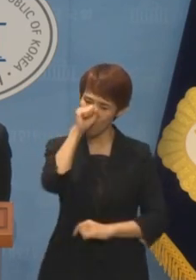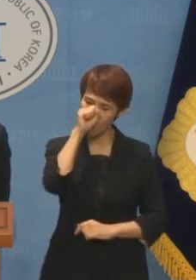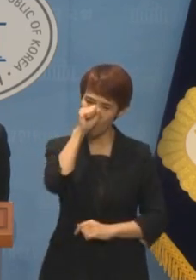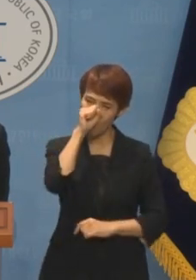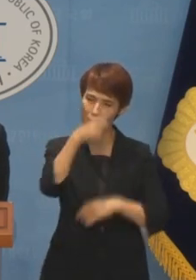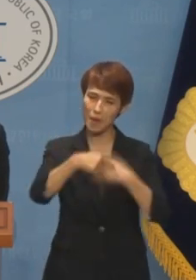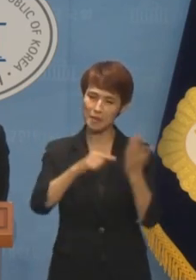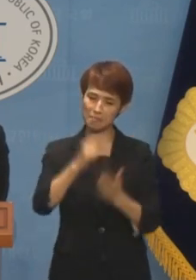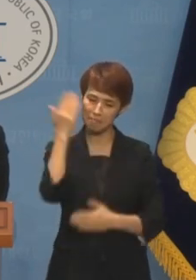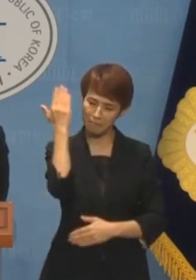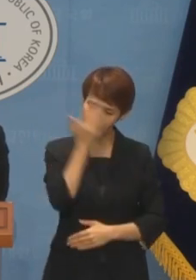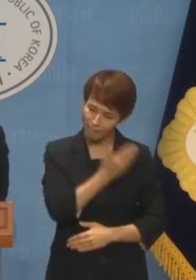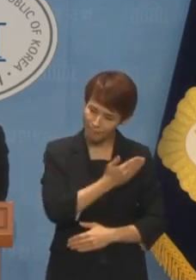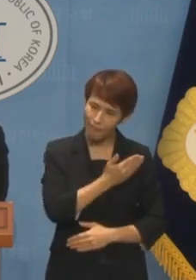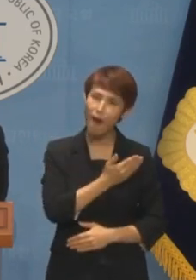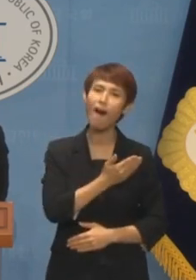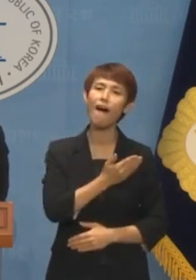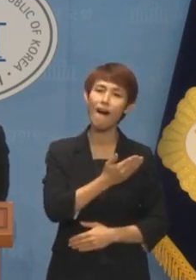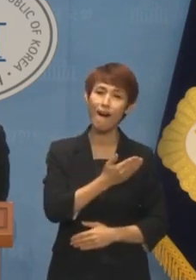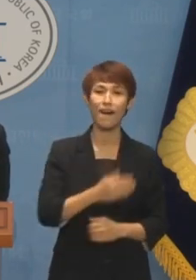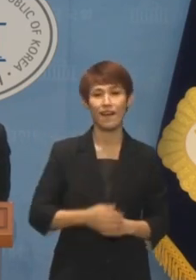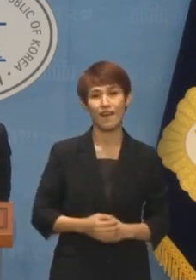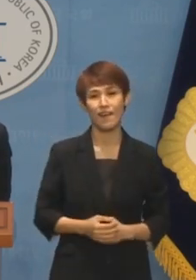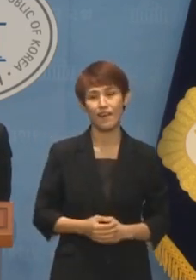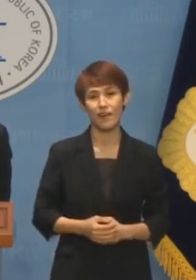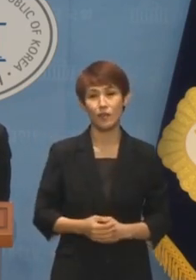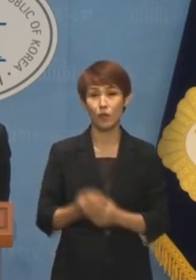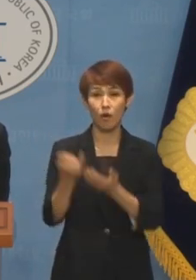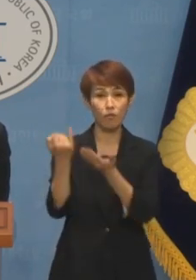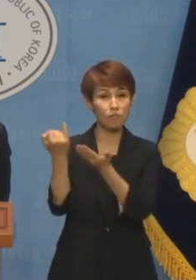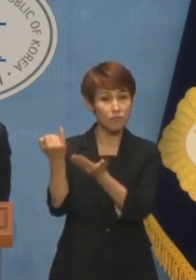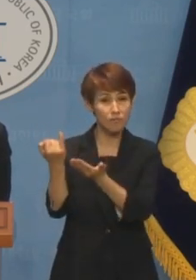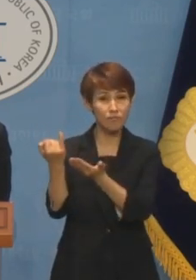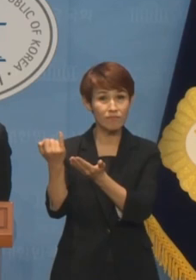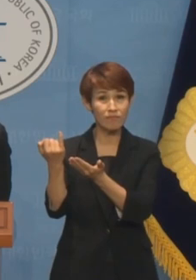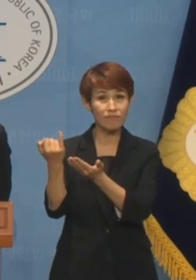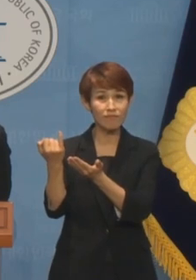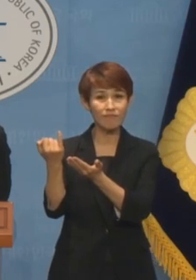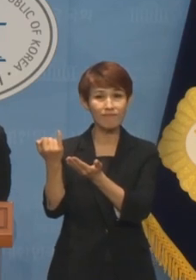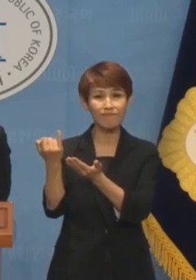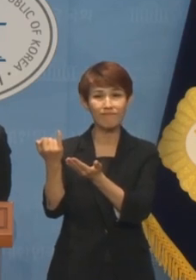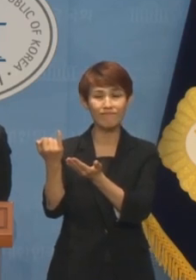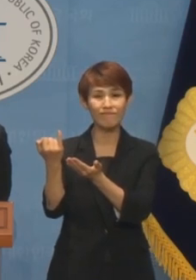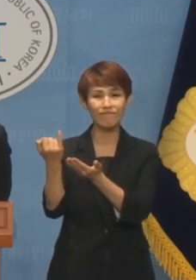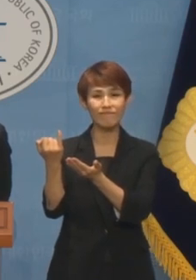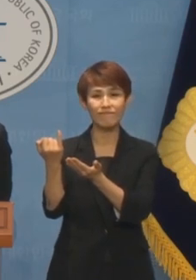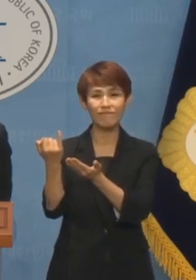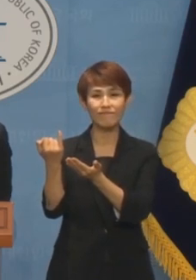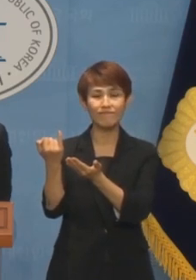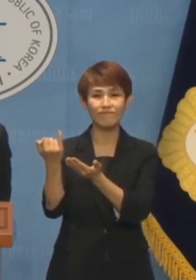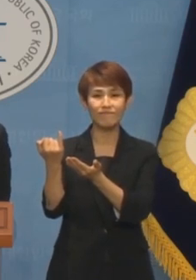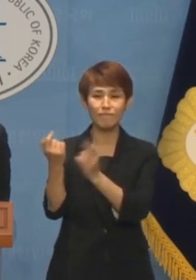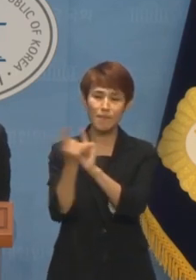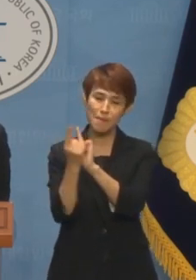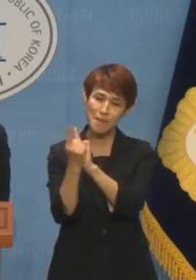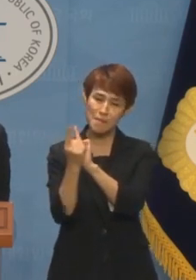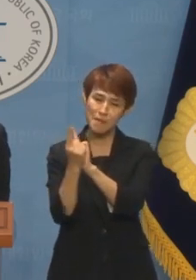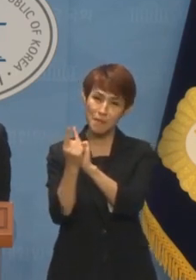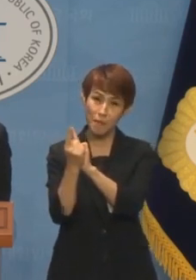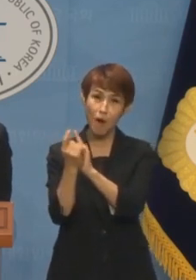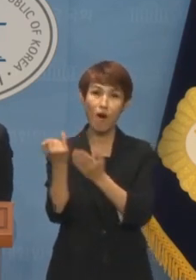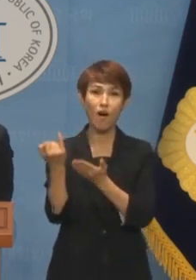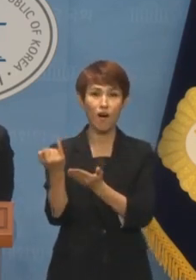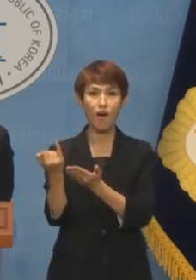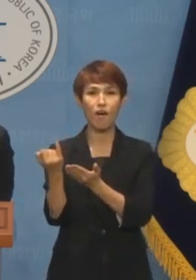갖고 계시다는 점이었습니다. 그뿐 아니라 허은하 후보님에 대해 알게 될수록 허은하 후보님은 현재